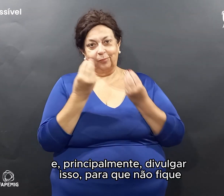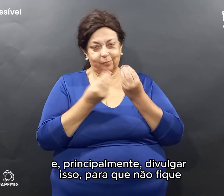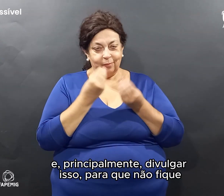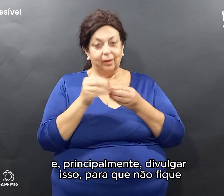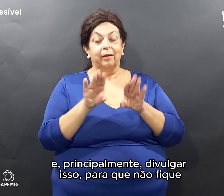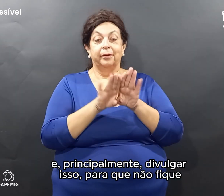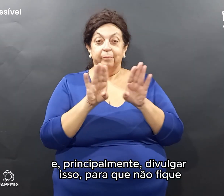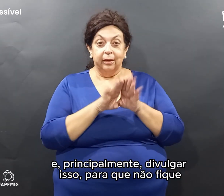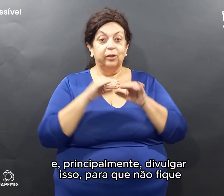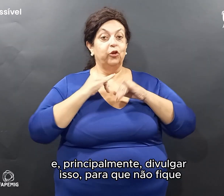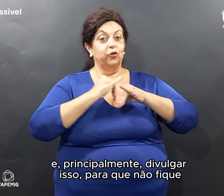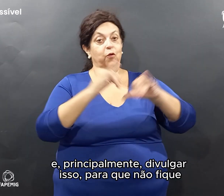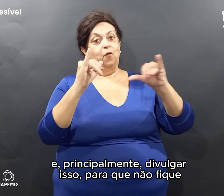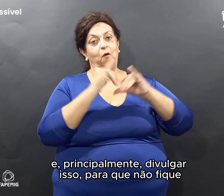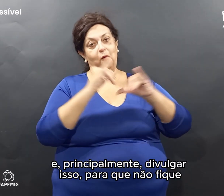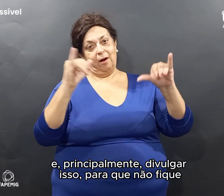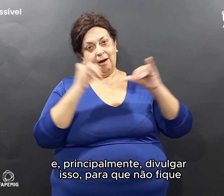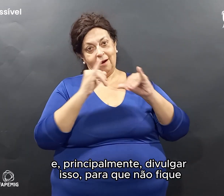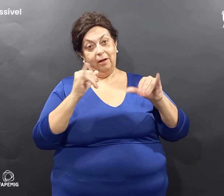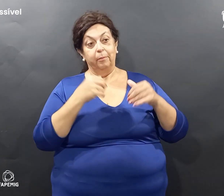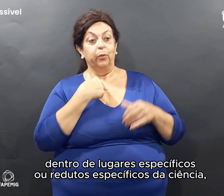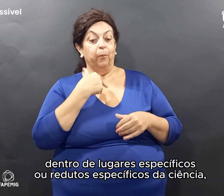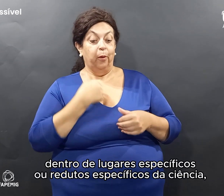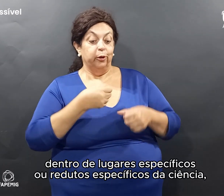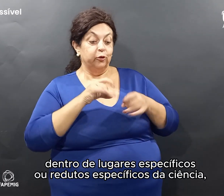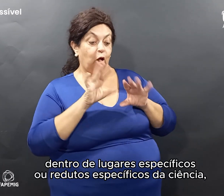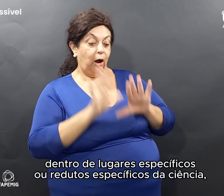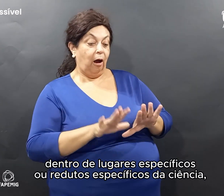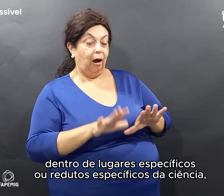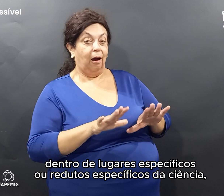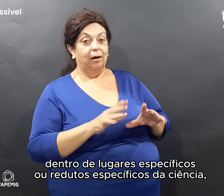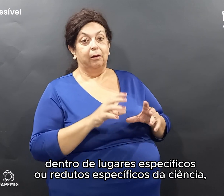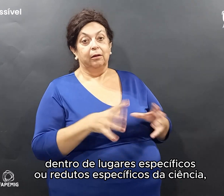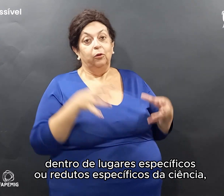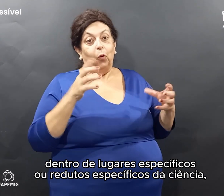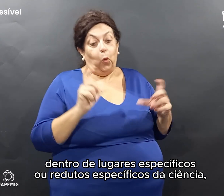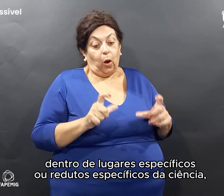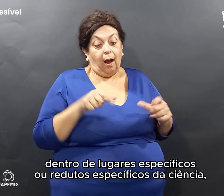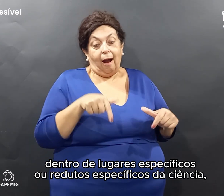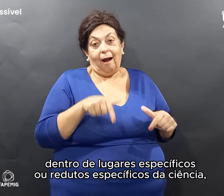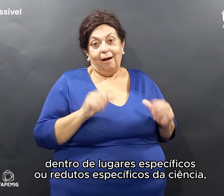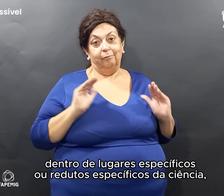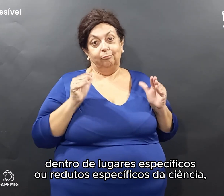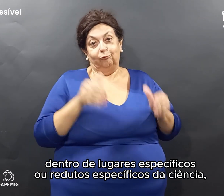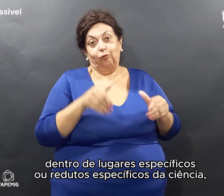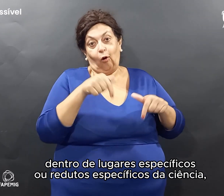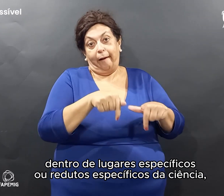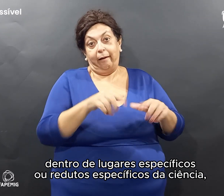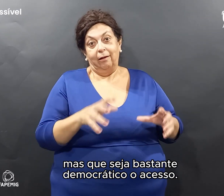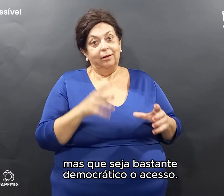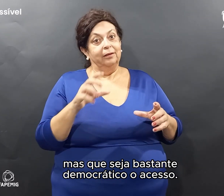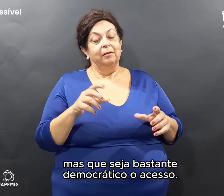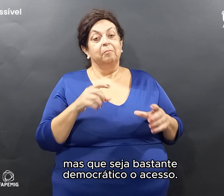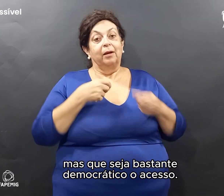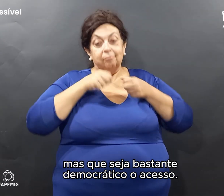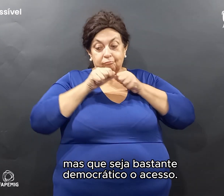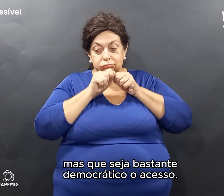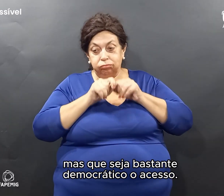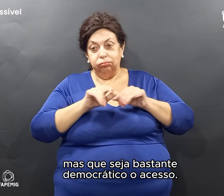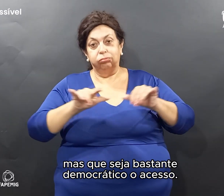principalmente, divulgar isso, para que isso não fique dentro de lugares específicos ou redutos específicos da ciência, mas que isso seja bastante